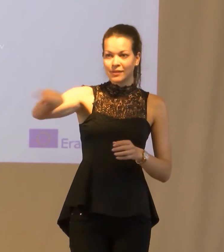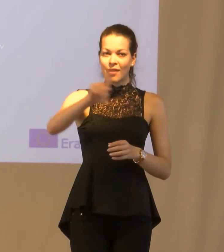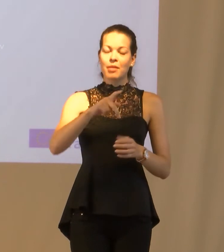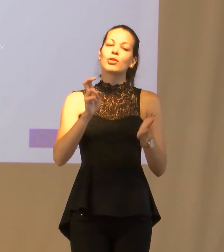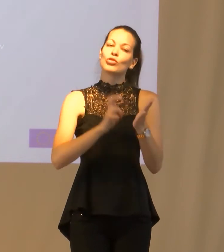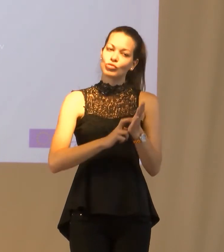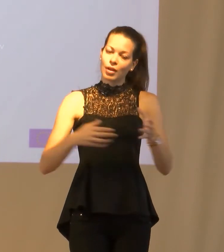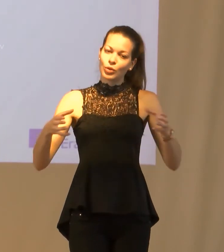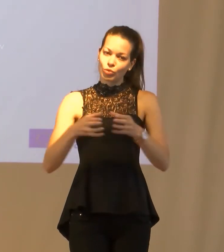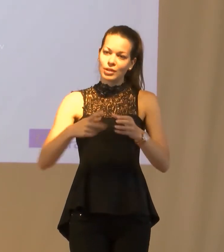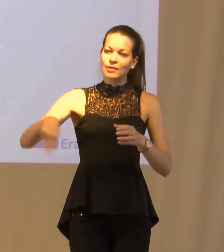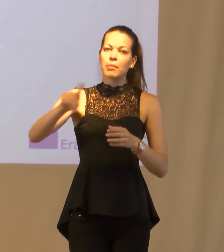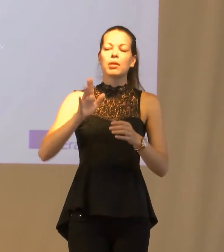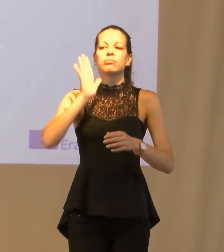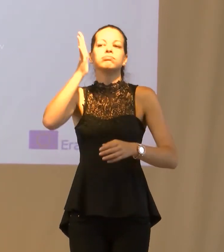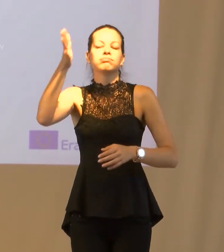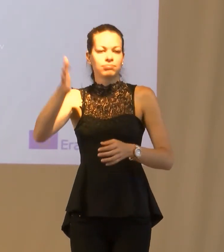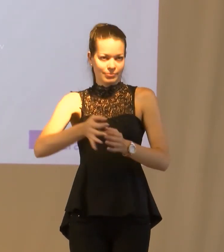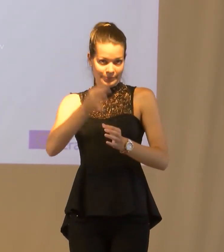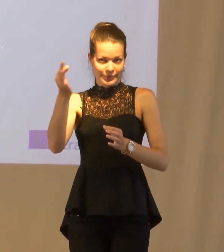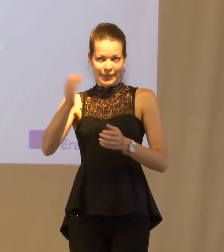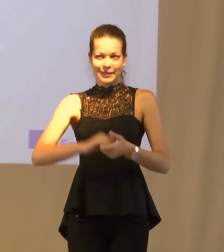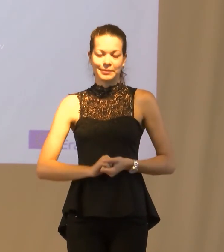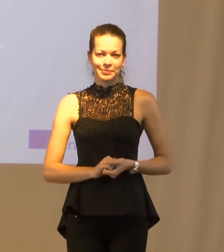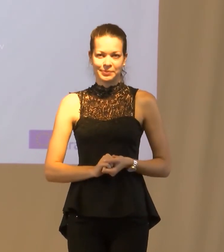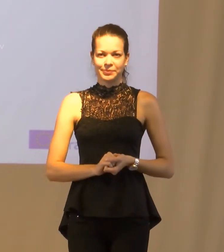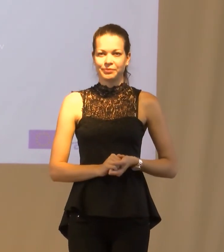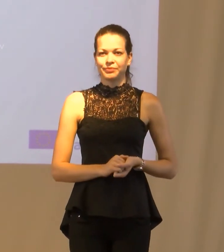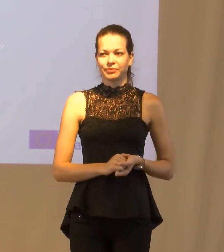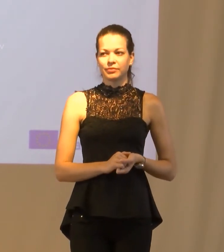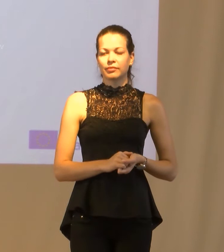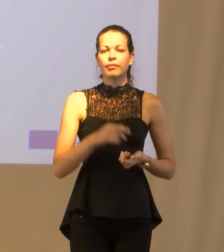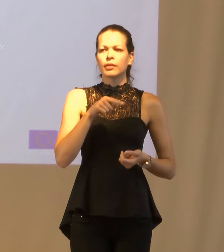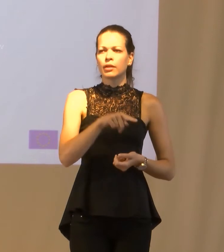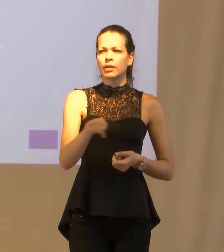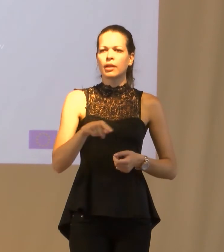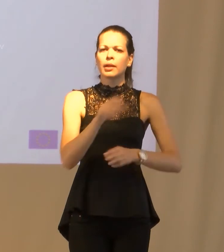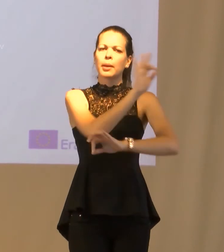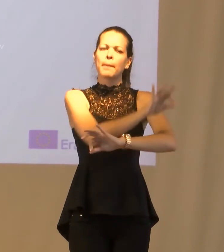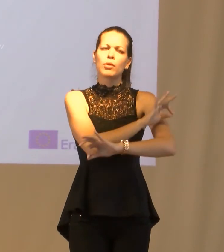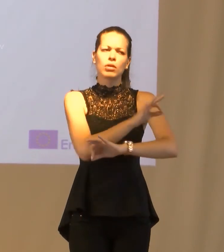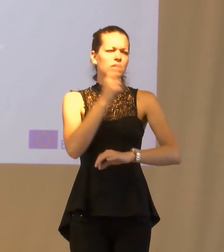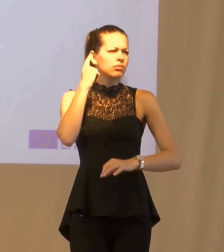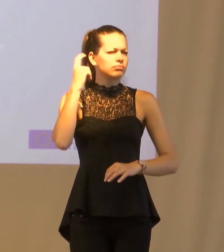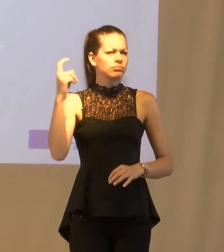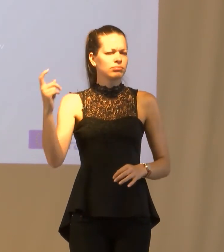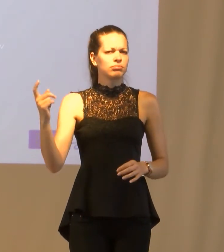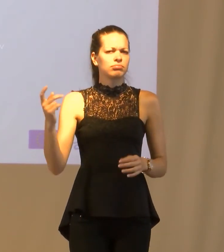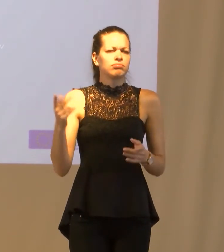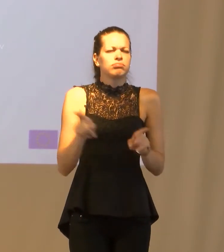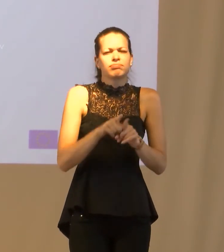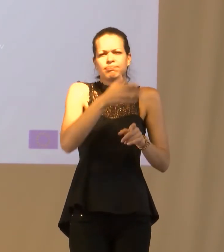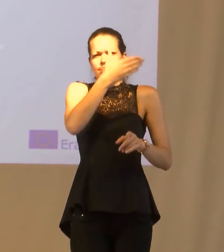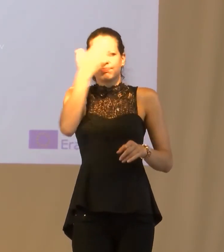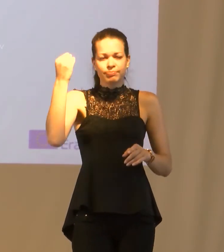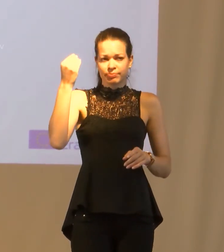tudi še druženje z vami v prihodnjih dneh. Da pa ne bi ti projekti izveneli in se šli kdaj v